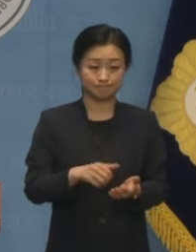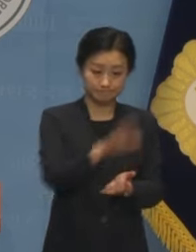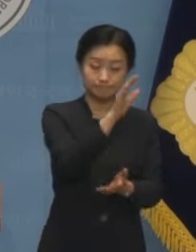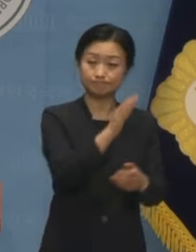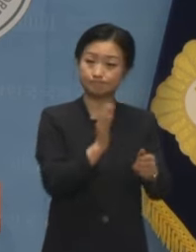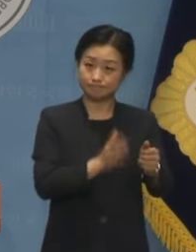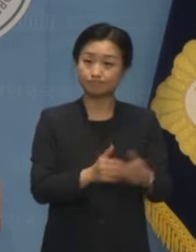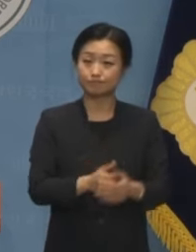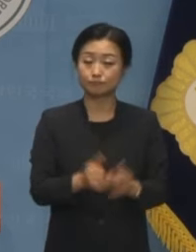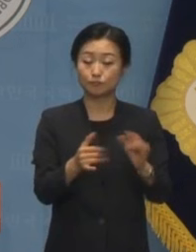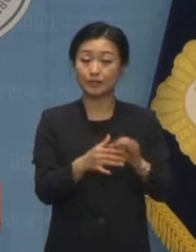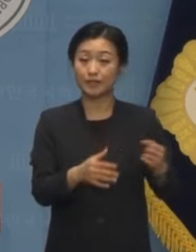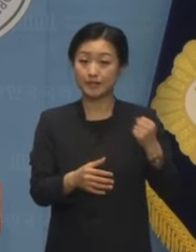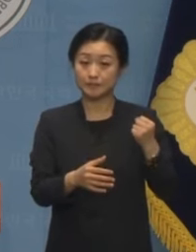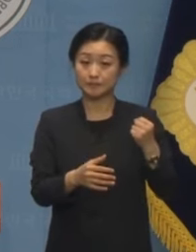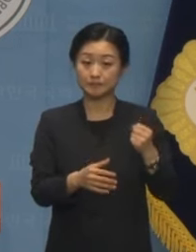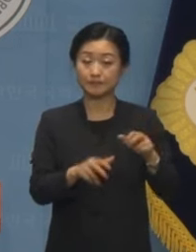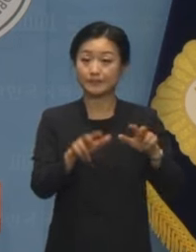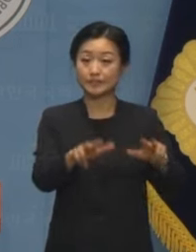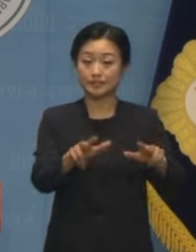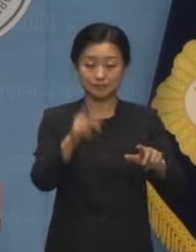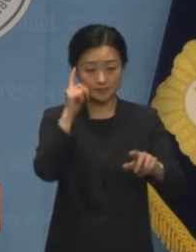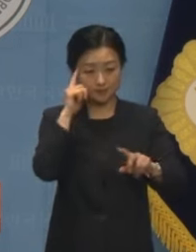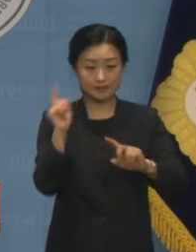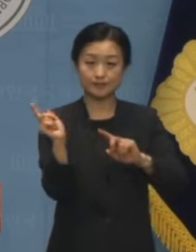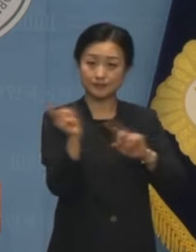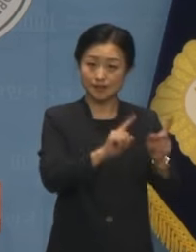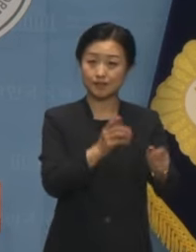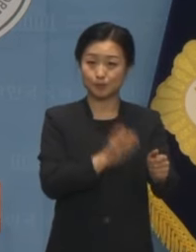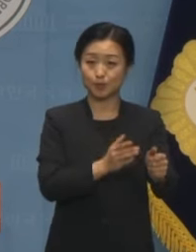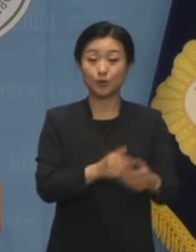하세요. 국민의힘이 이제라도